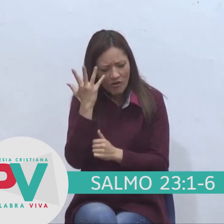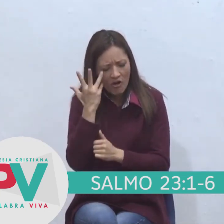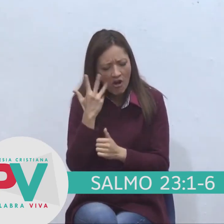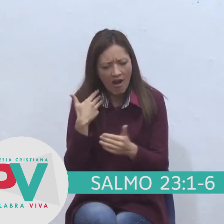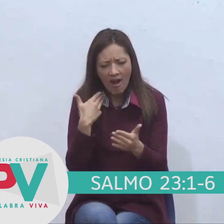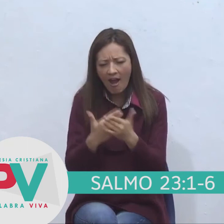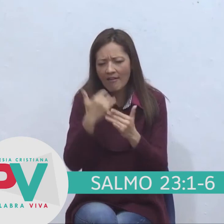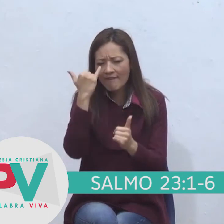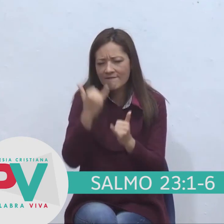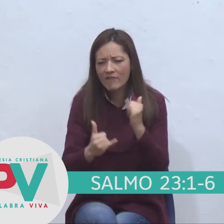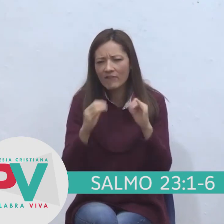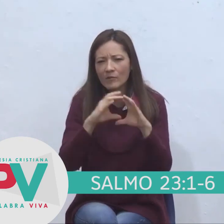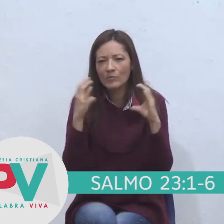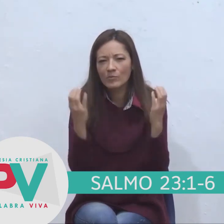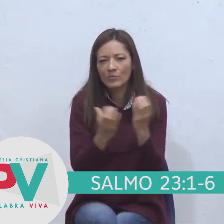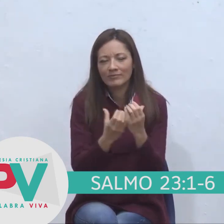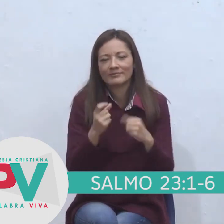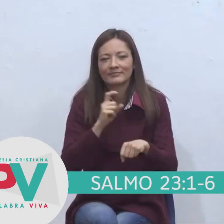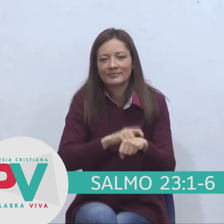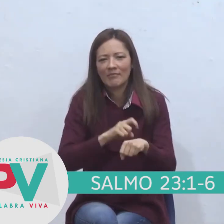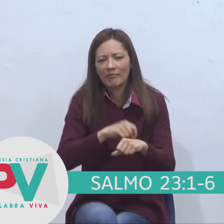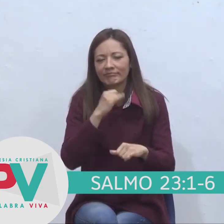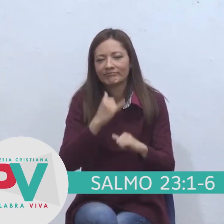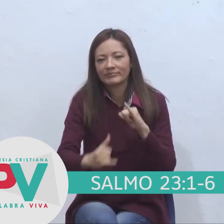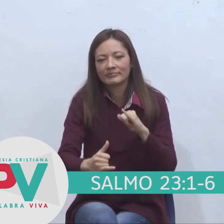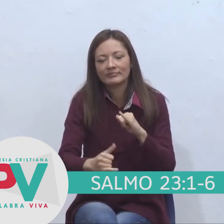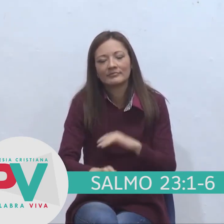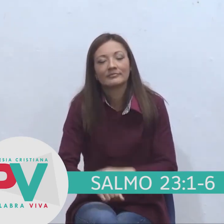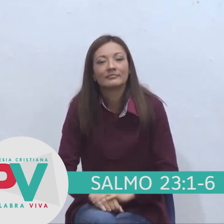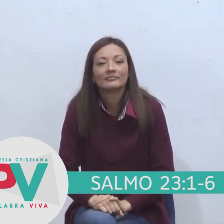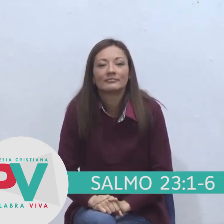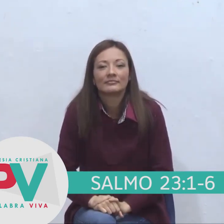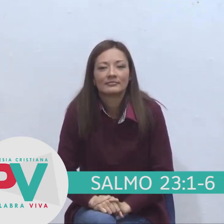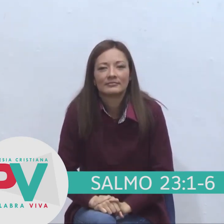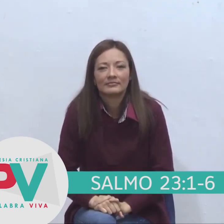días hasta el final de los tiempos.